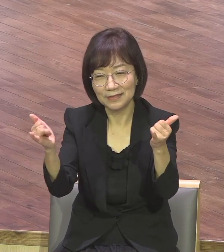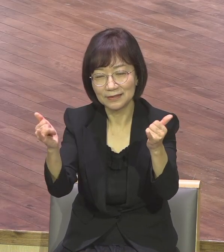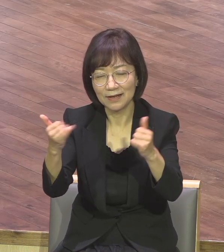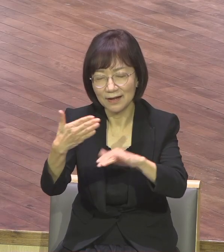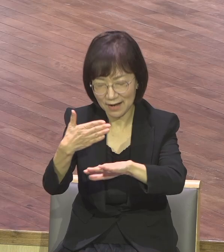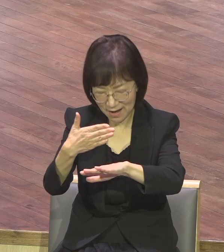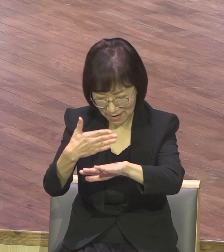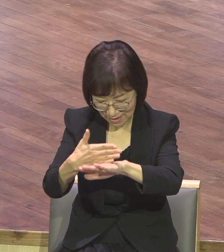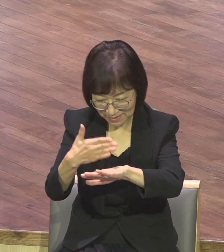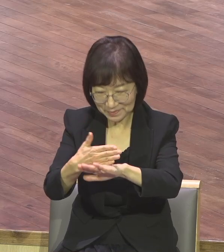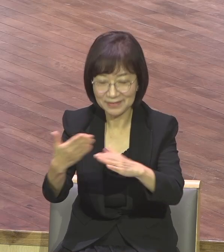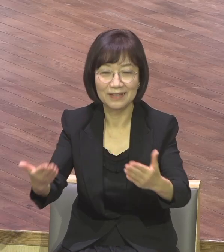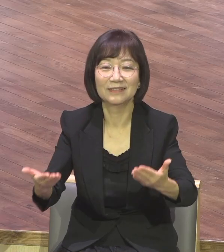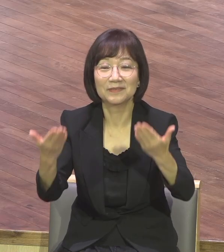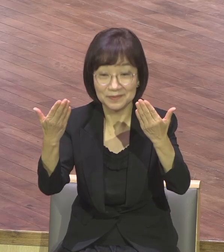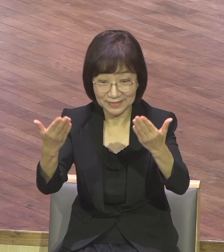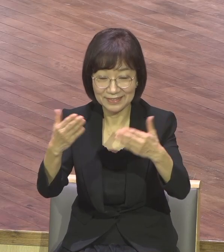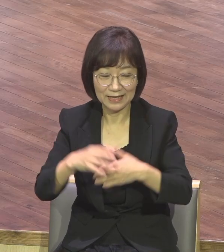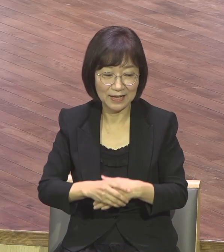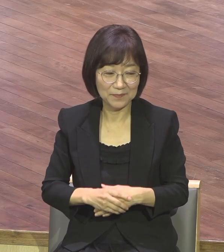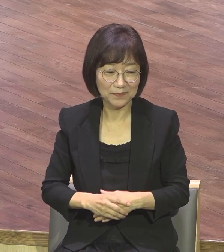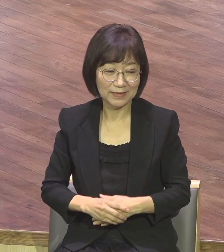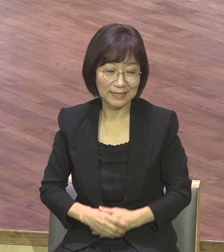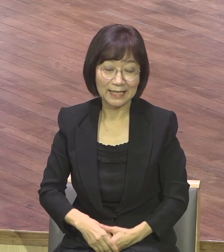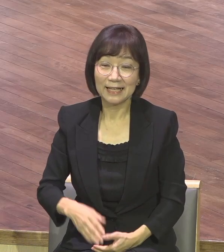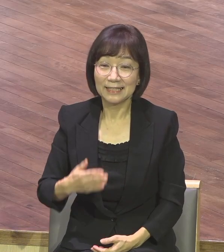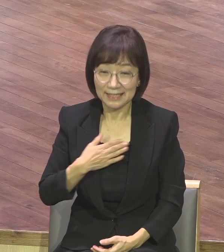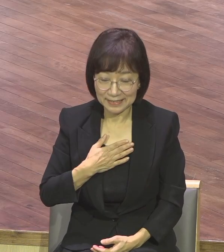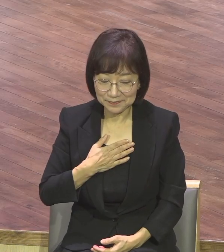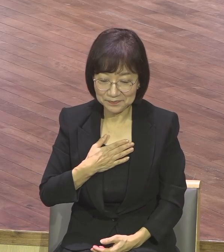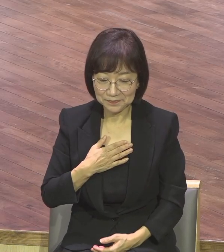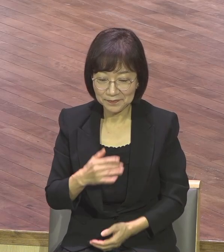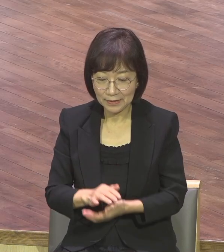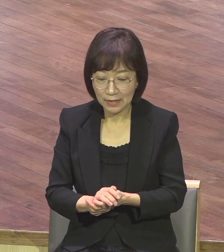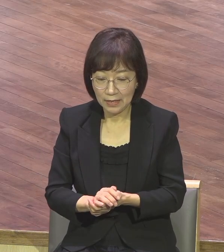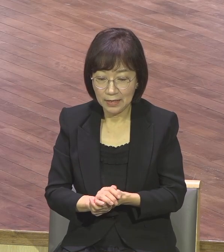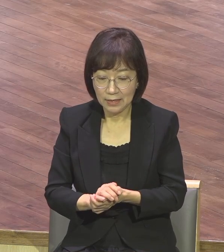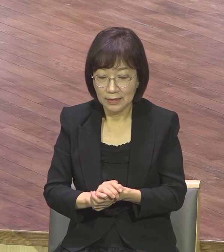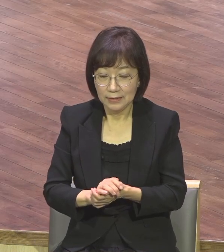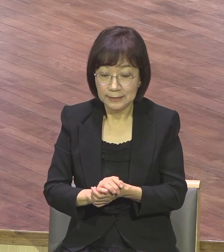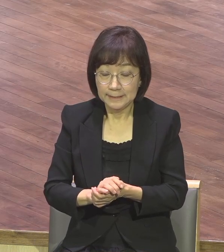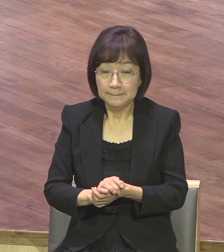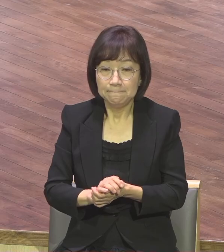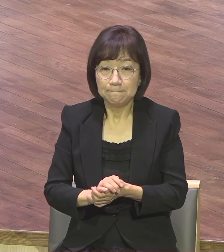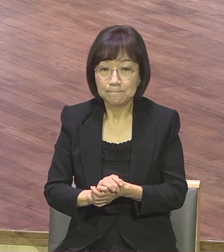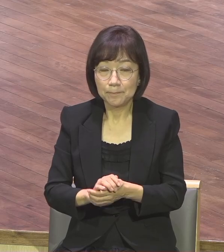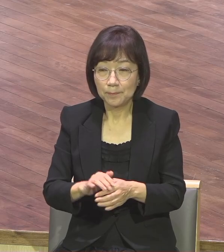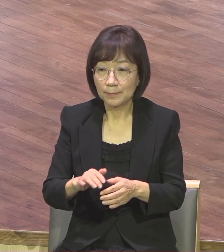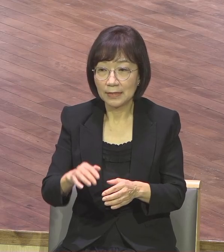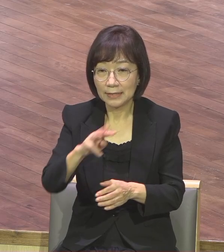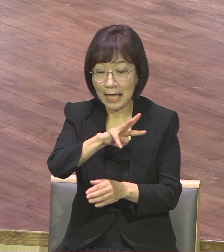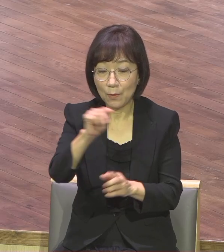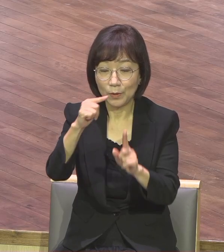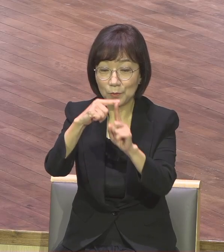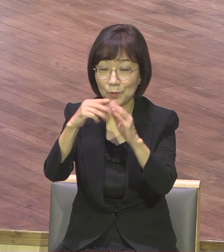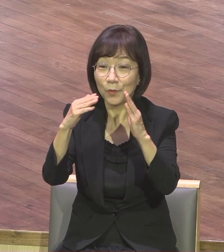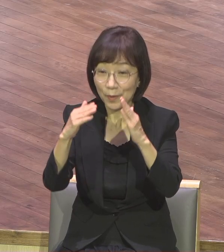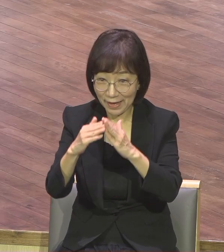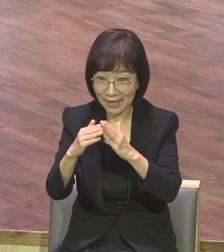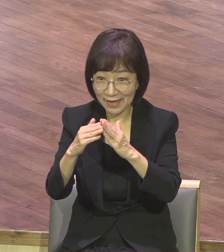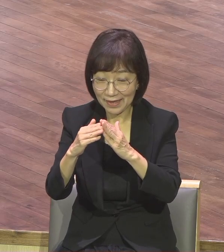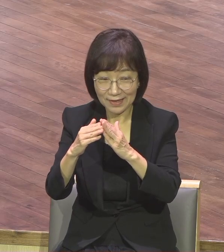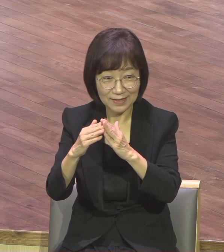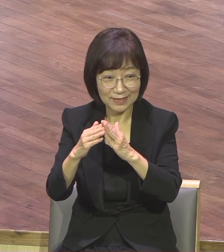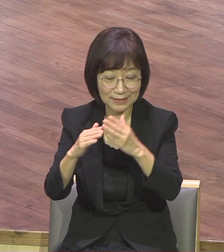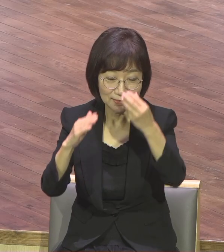제가 헌당 감사 이 예배 순서제 인사말을 했습니다만은 영계 전 성도는